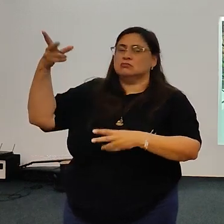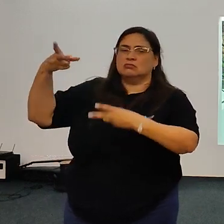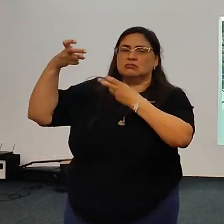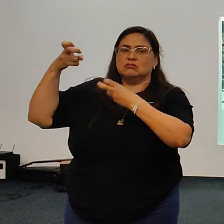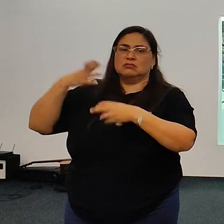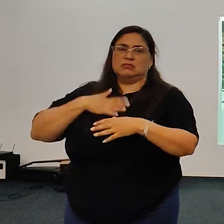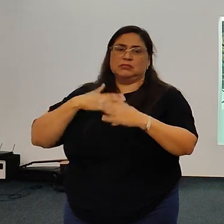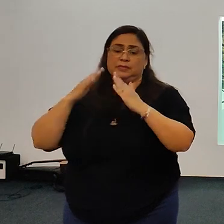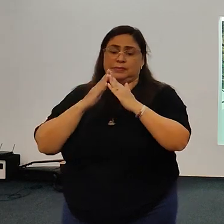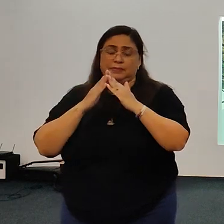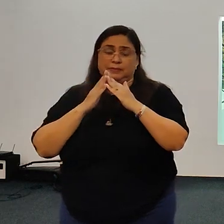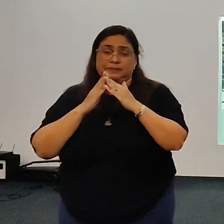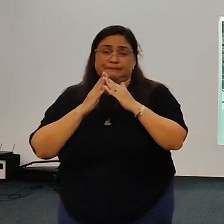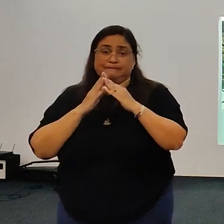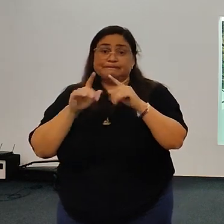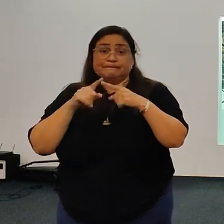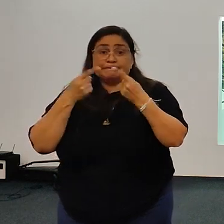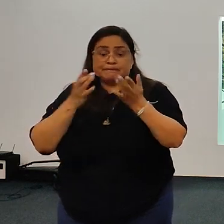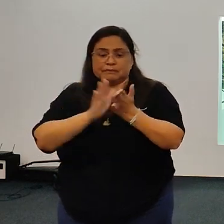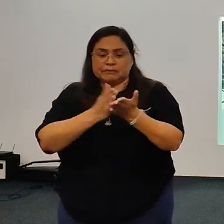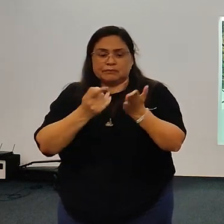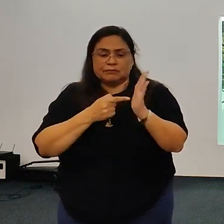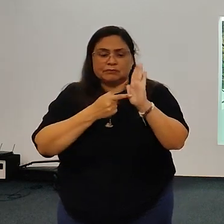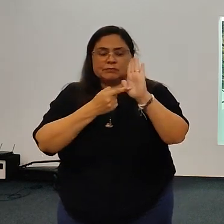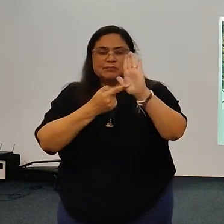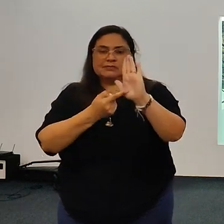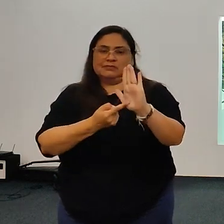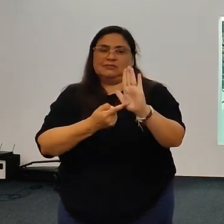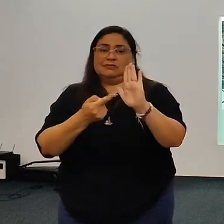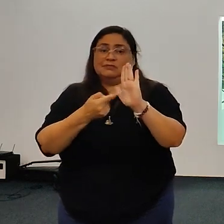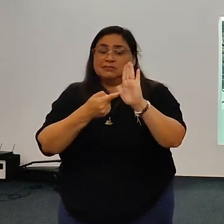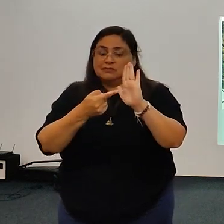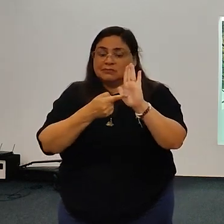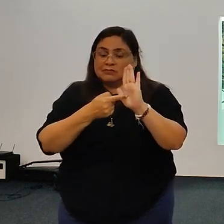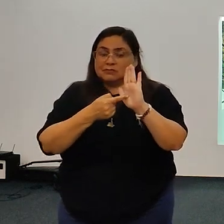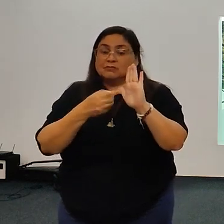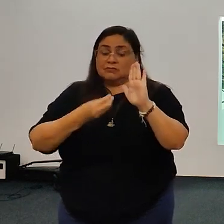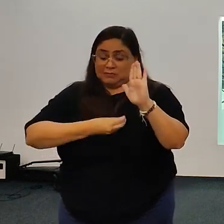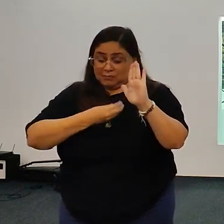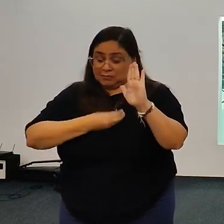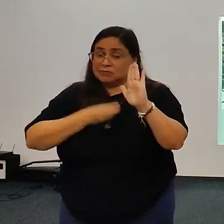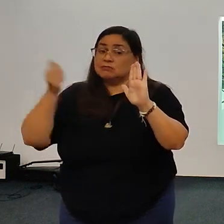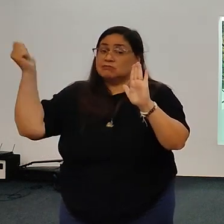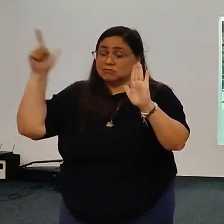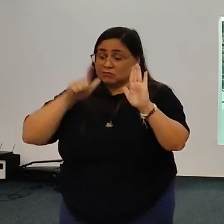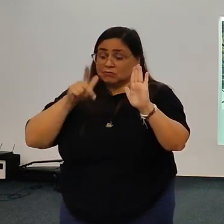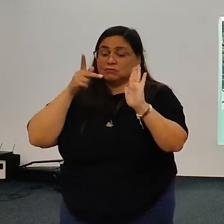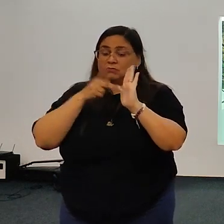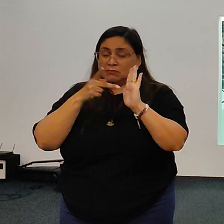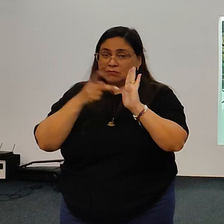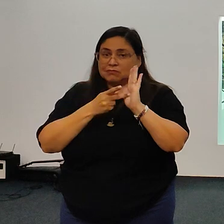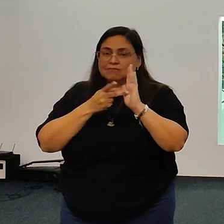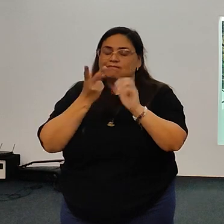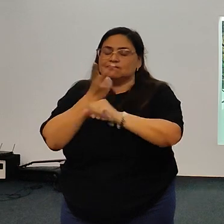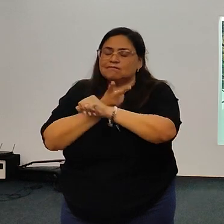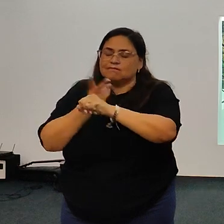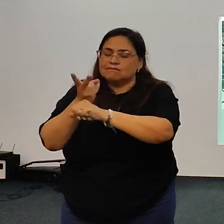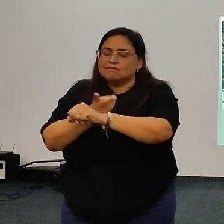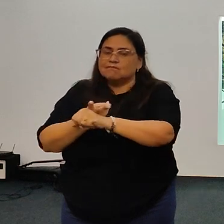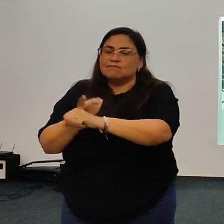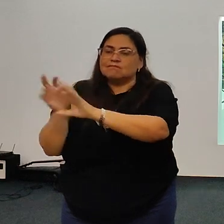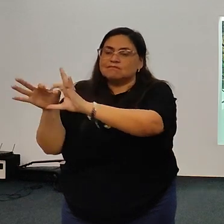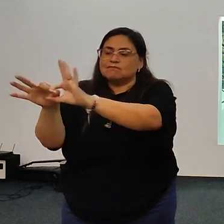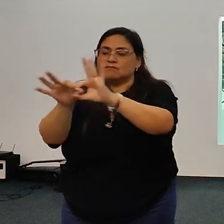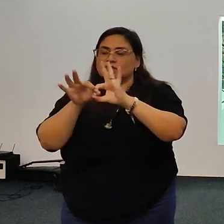casa. Mas a Bíblia diz que aquele que está na luz, que o verdadeiro crente, ele busca